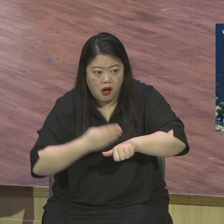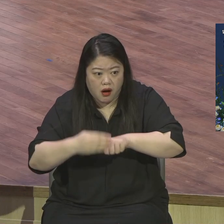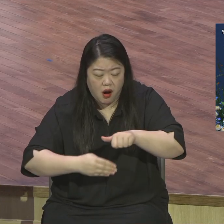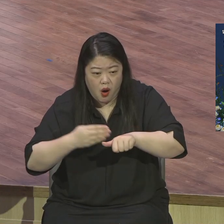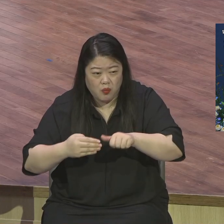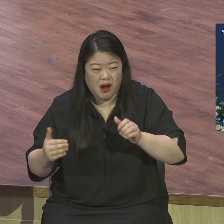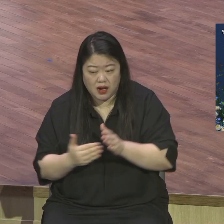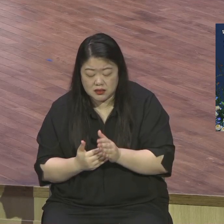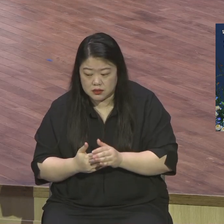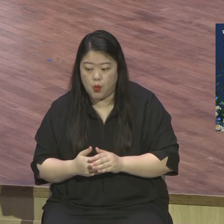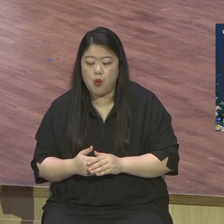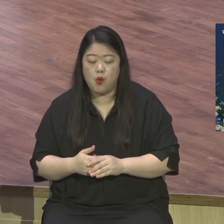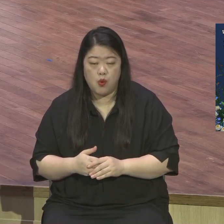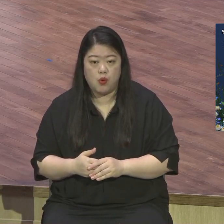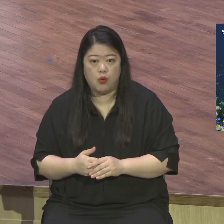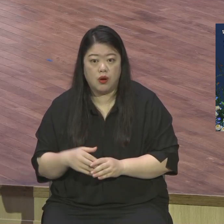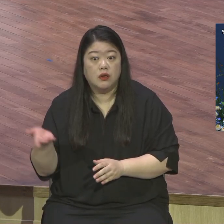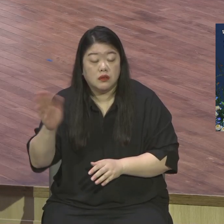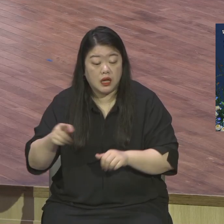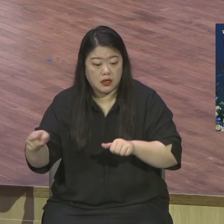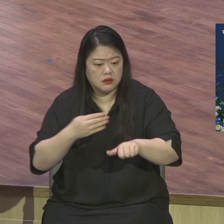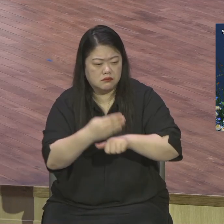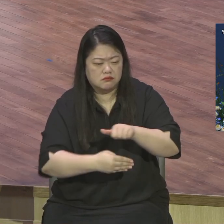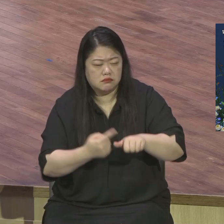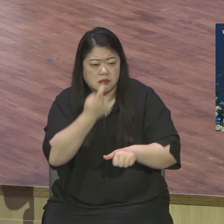하나밖에 없어요 영혼 구원